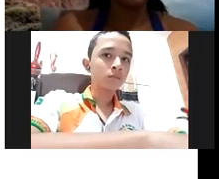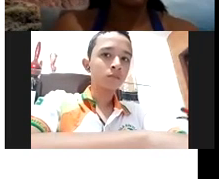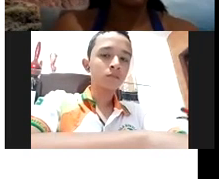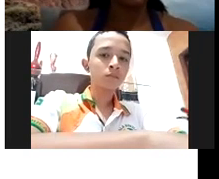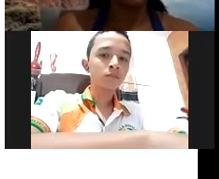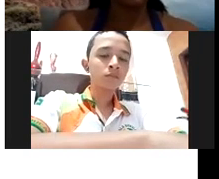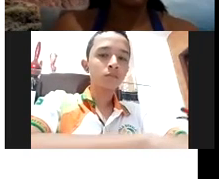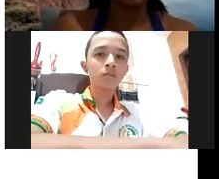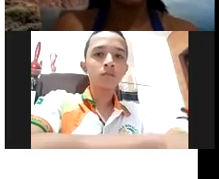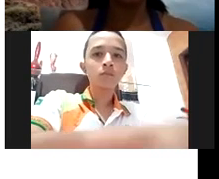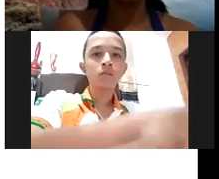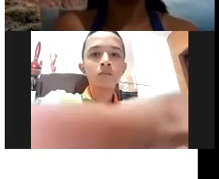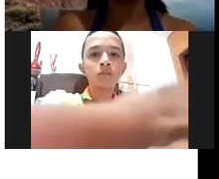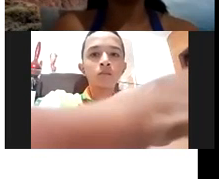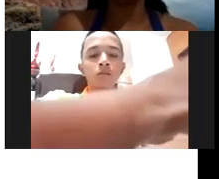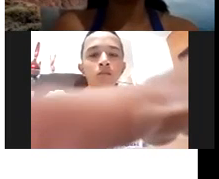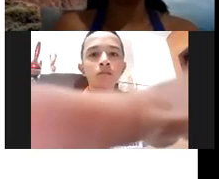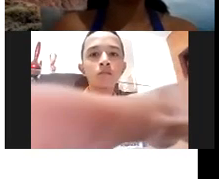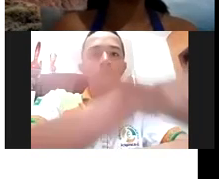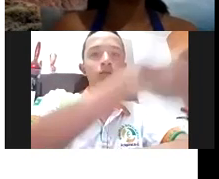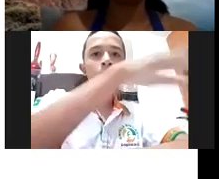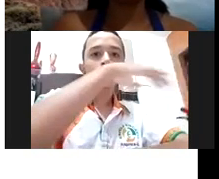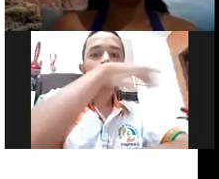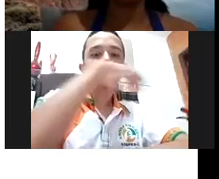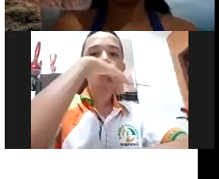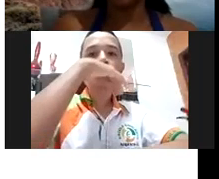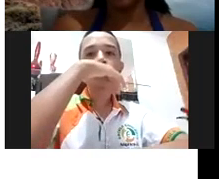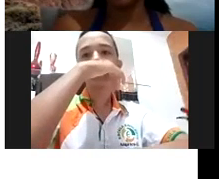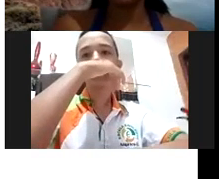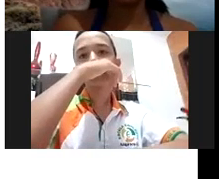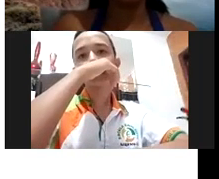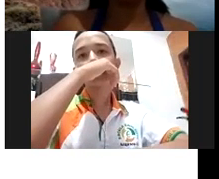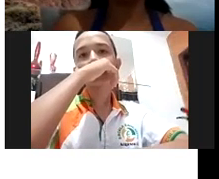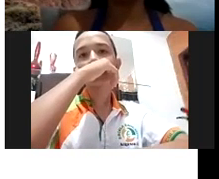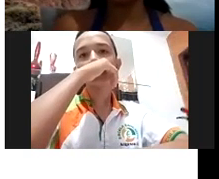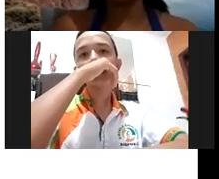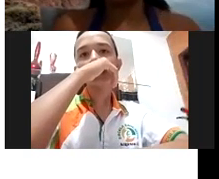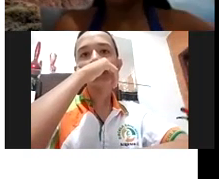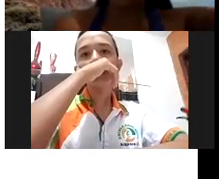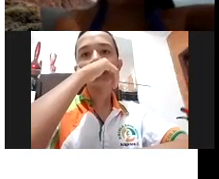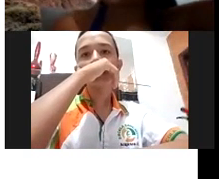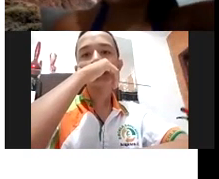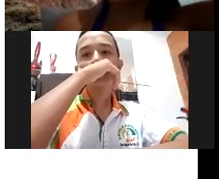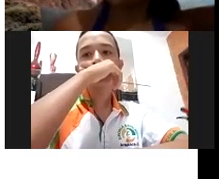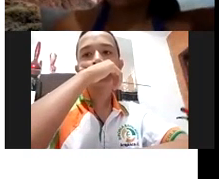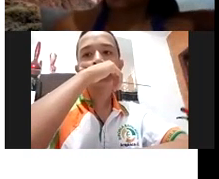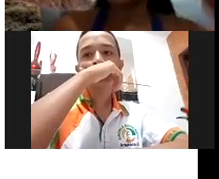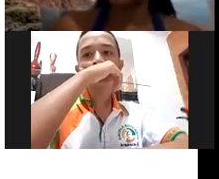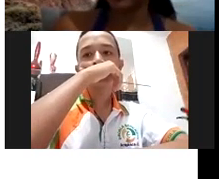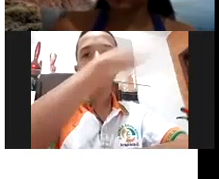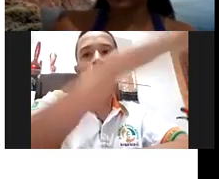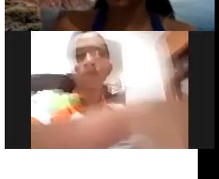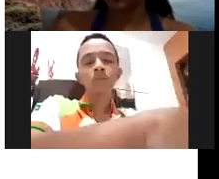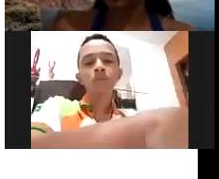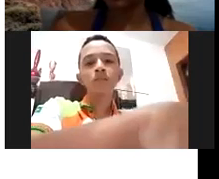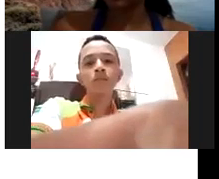E aí e não é e a gente veio aqui reagentes e do outro lado produtos não é assim que a gente